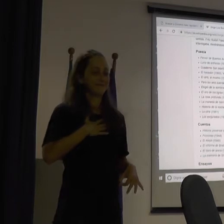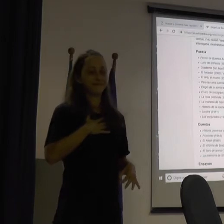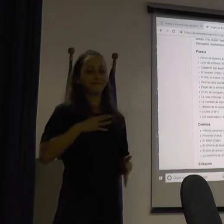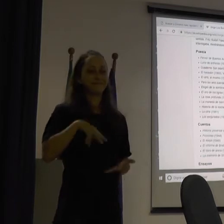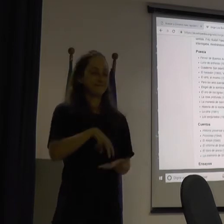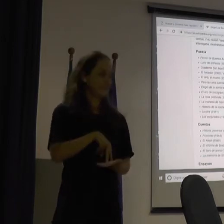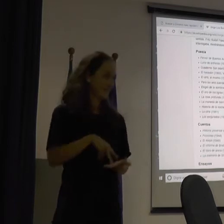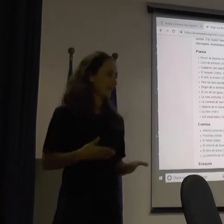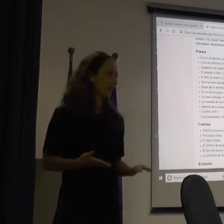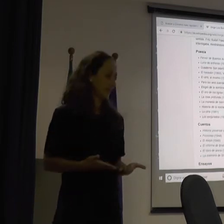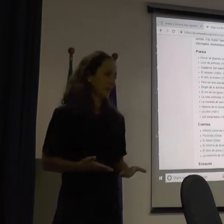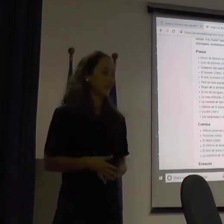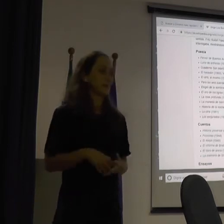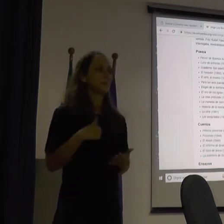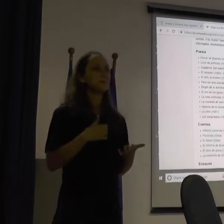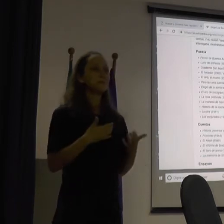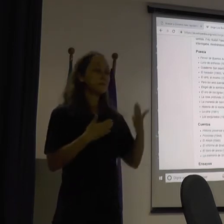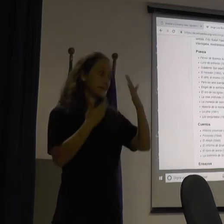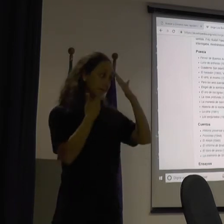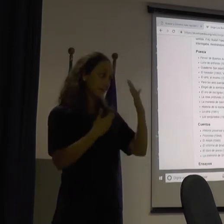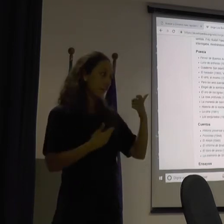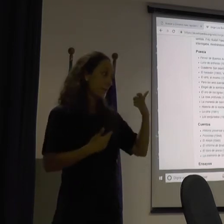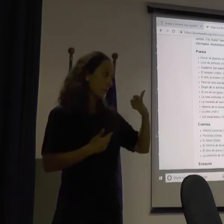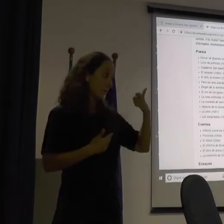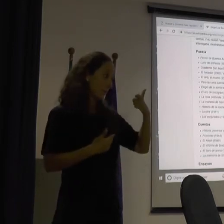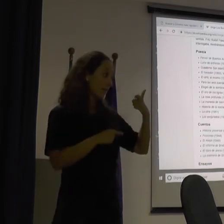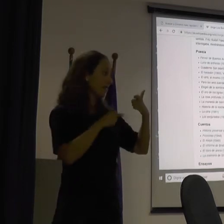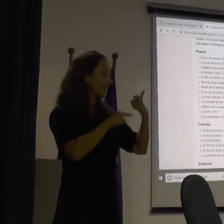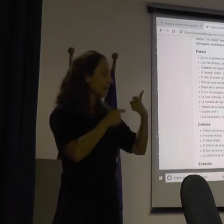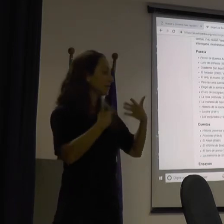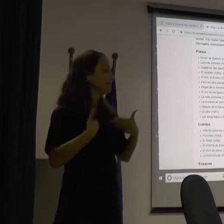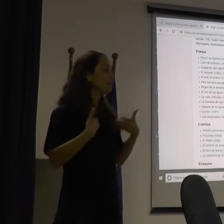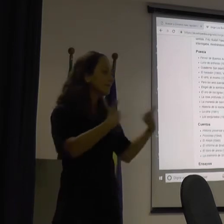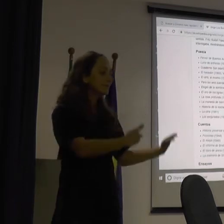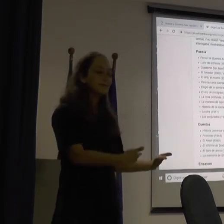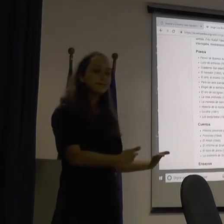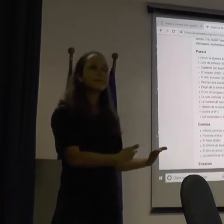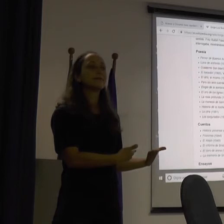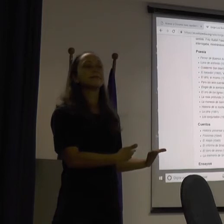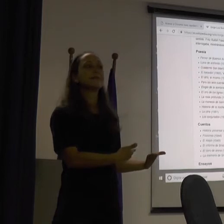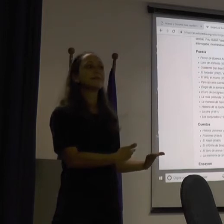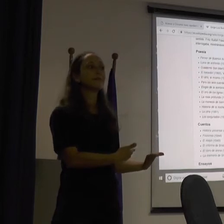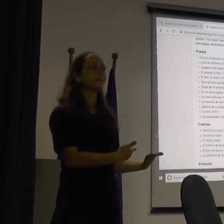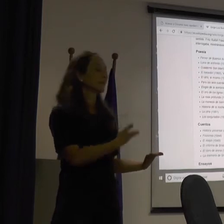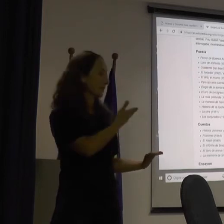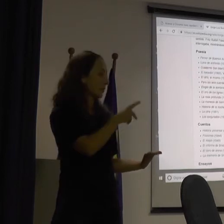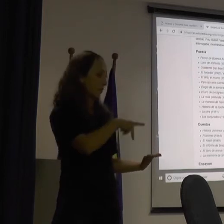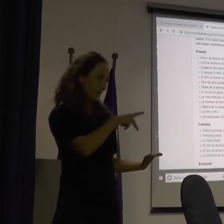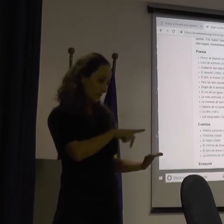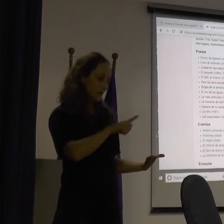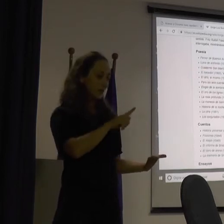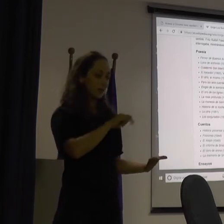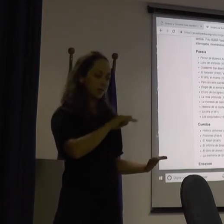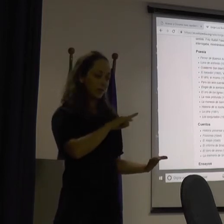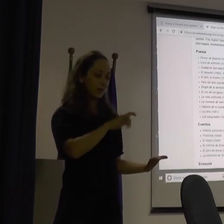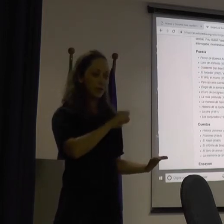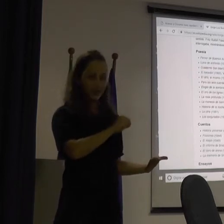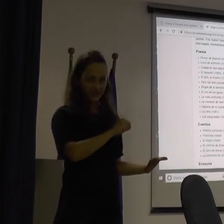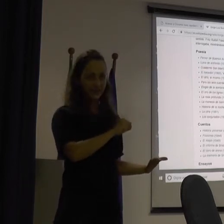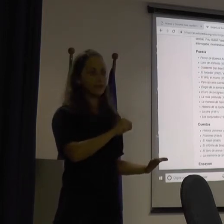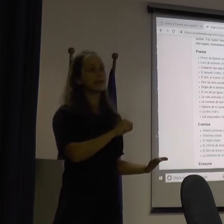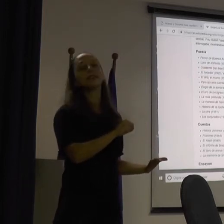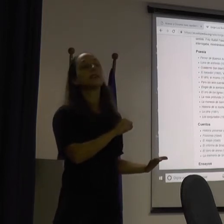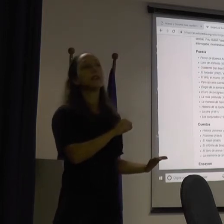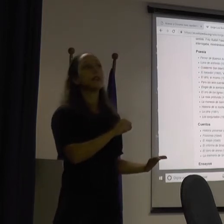Quero agradecer, né, em primeiro lugar, o convite do Gil, né, e